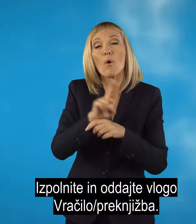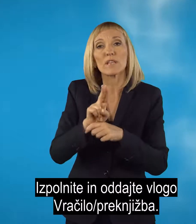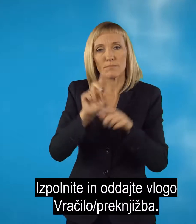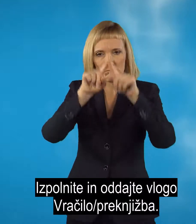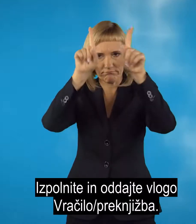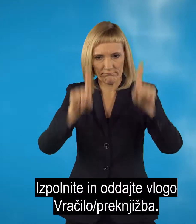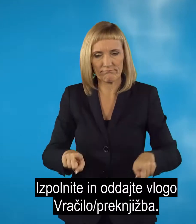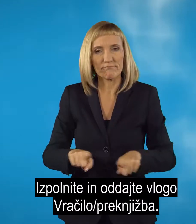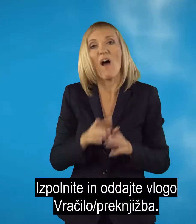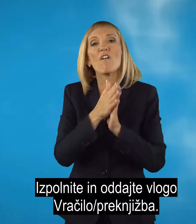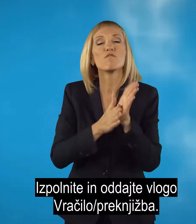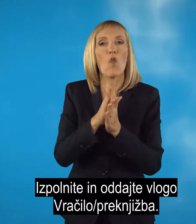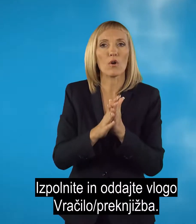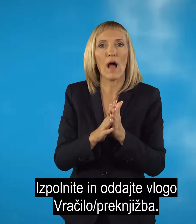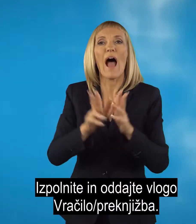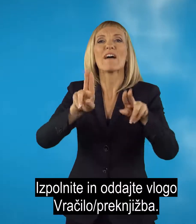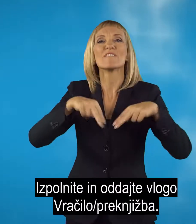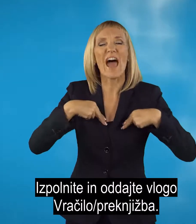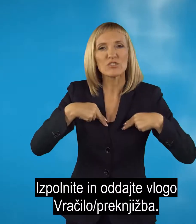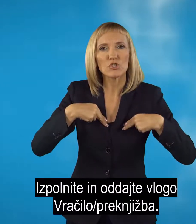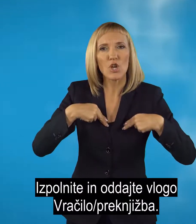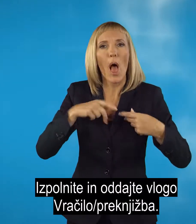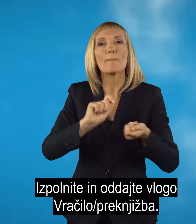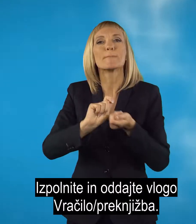Izpolnite in oddajte vlogo vračilo preknjižba.